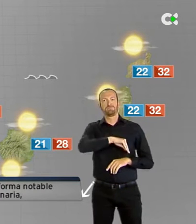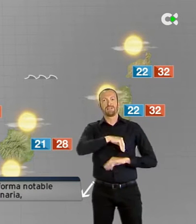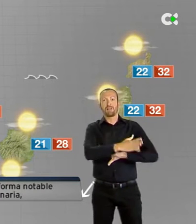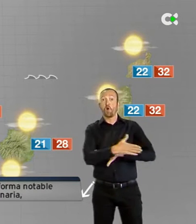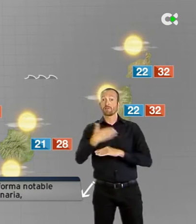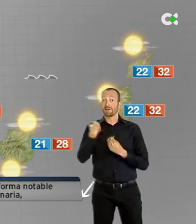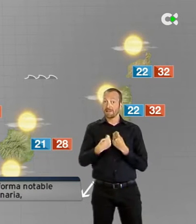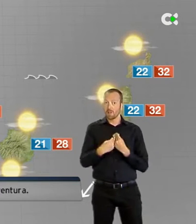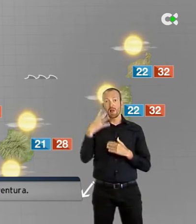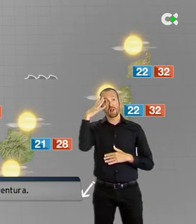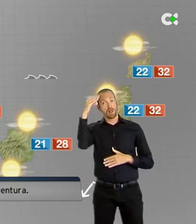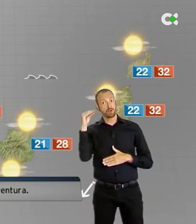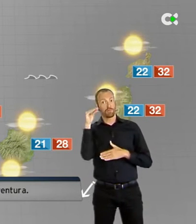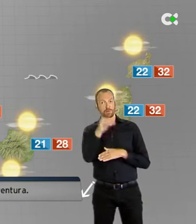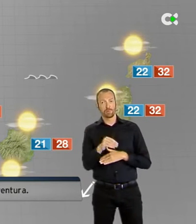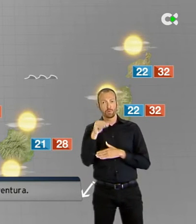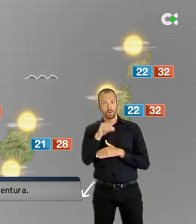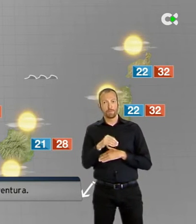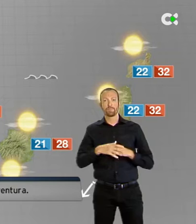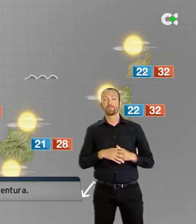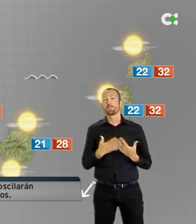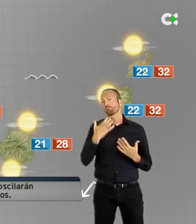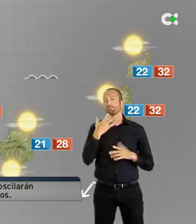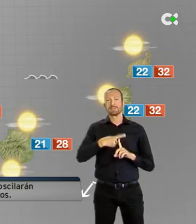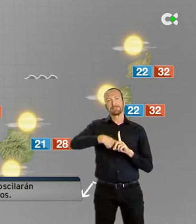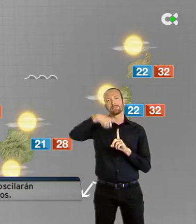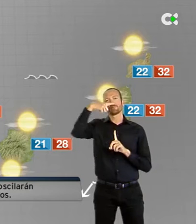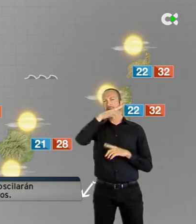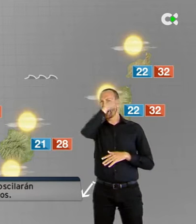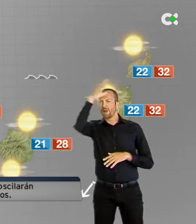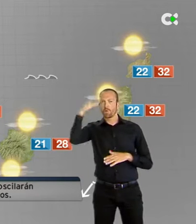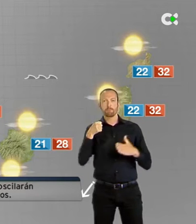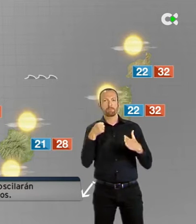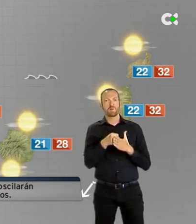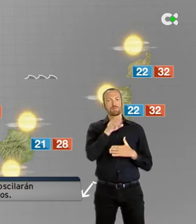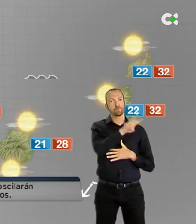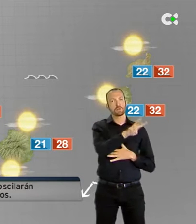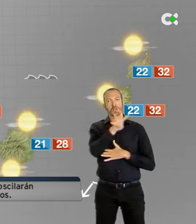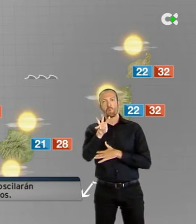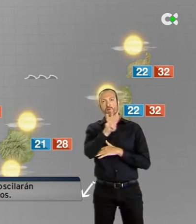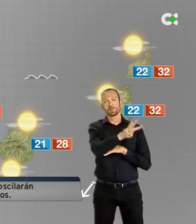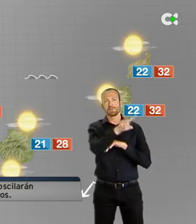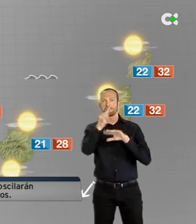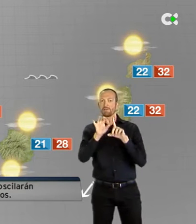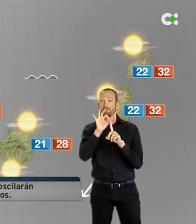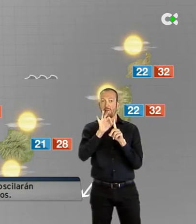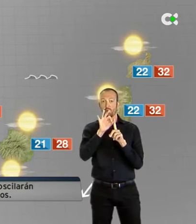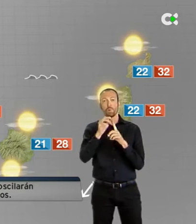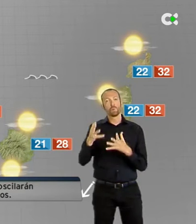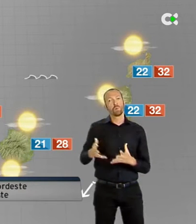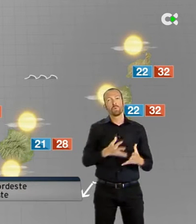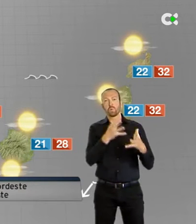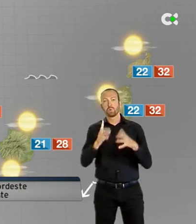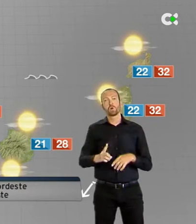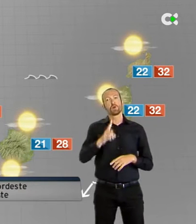Gran Canaria, en Lanzarote y en Fuerteventura. En general, las máximas oscilarán entre 34 y 36 grados. El